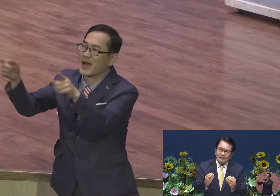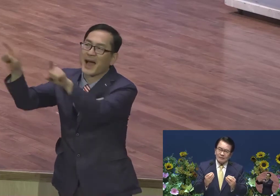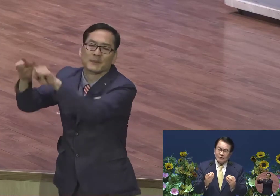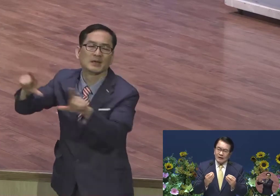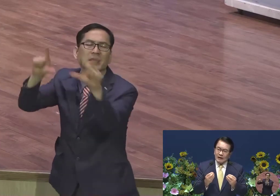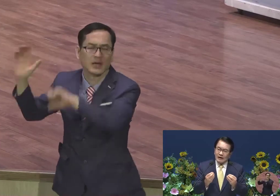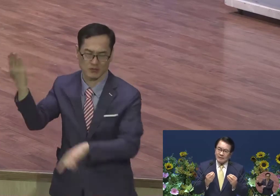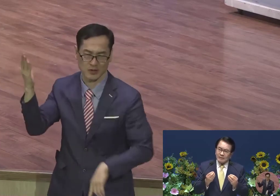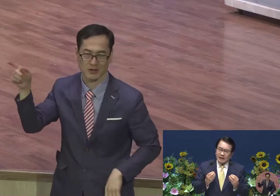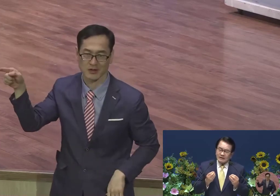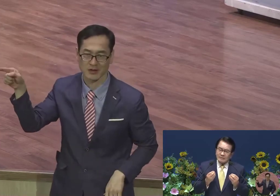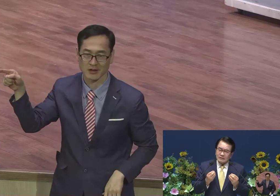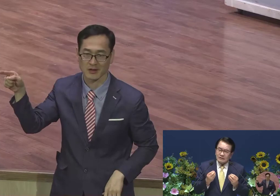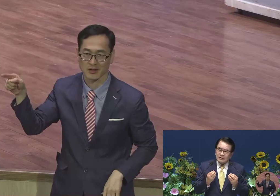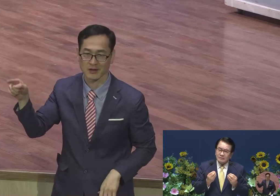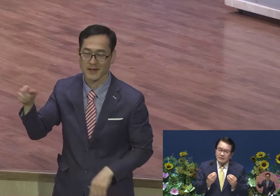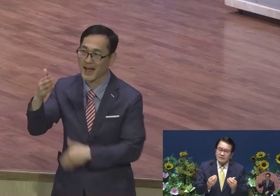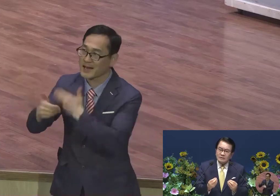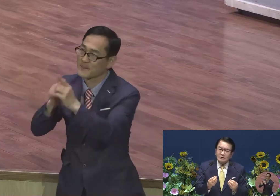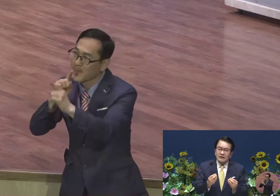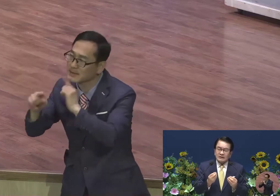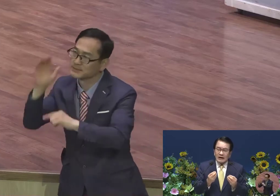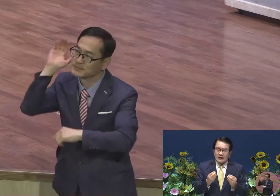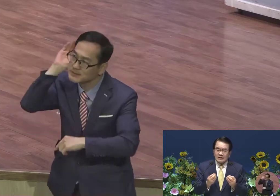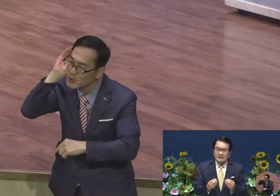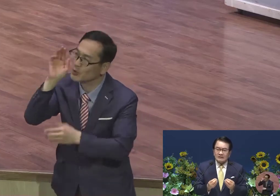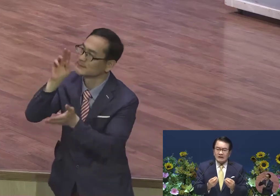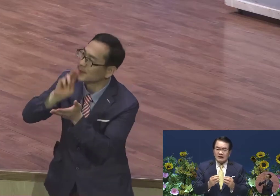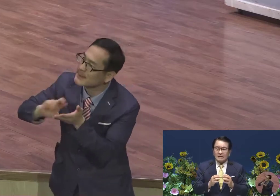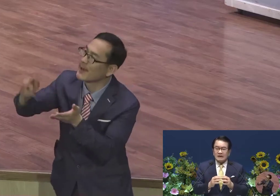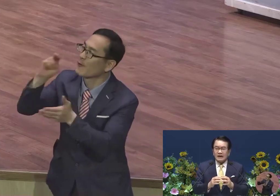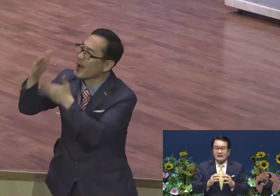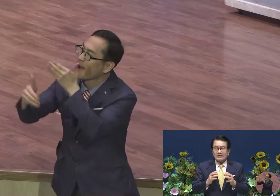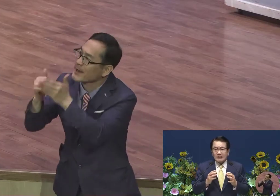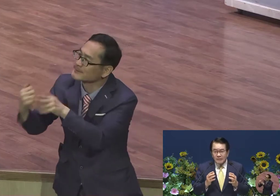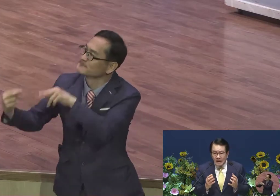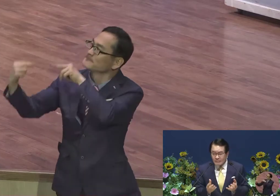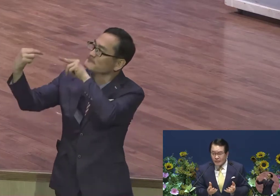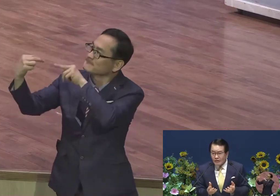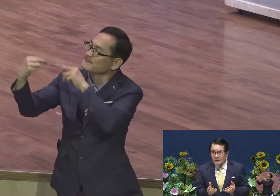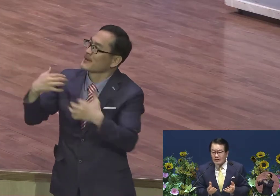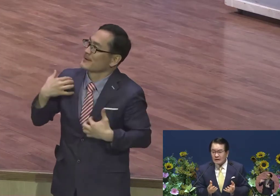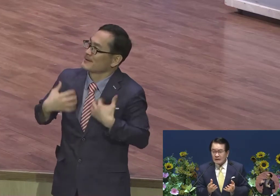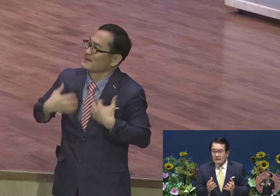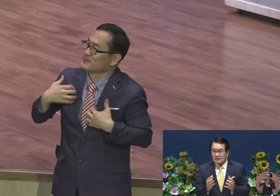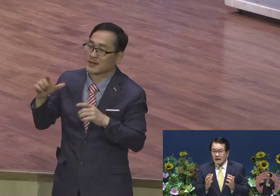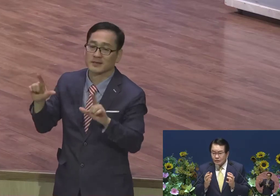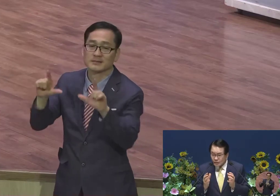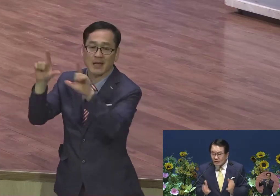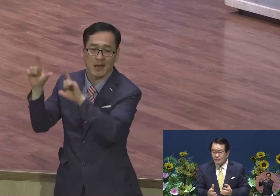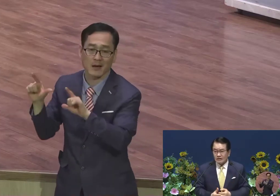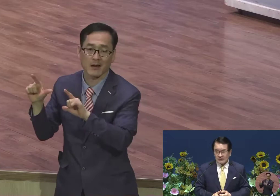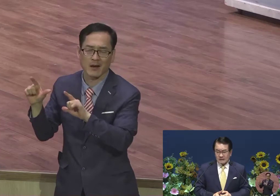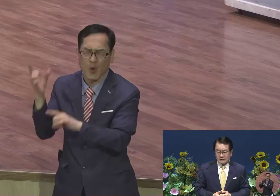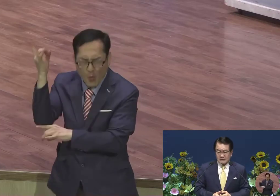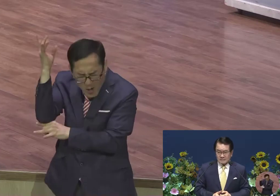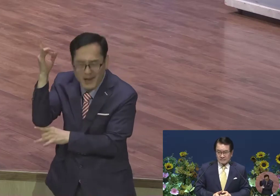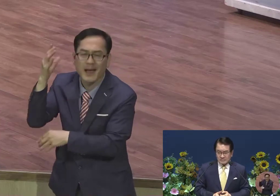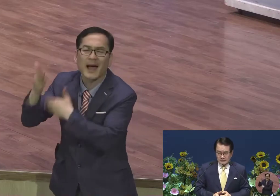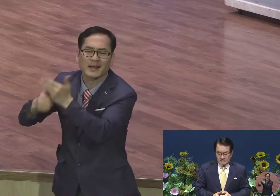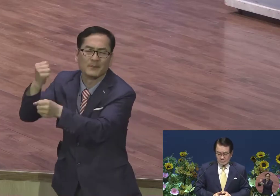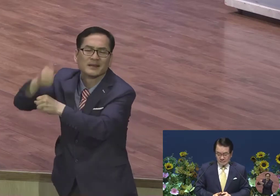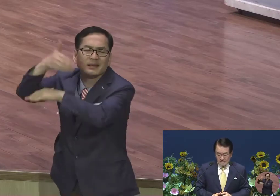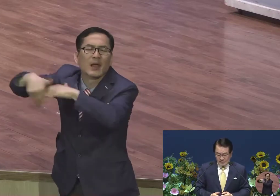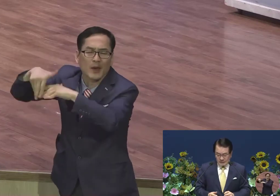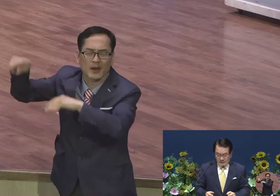하나님의 말씀을 들으면서 사는 것이 인간의 참 행복이 창조 때부터 시작되어